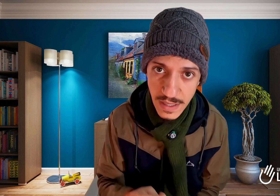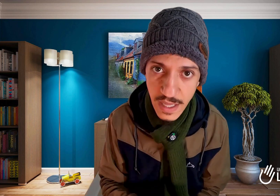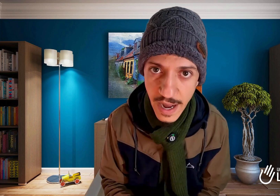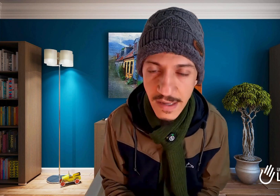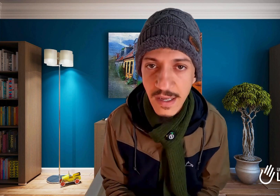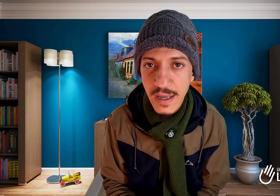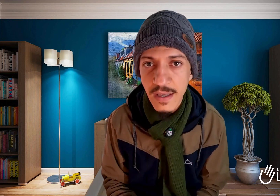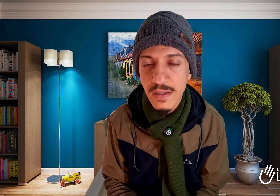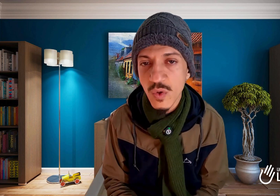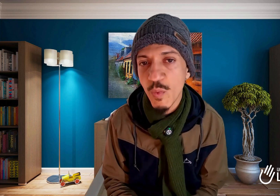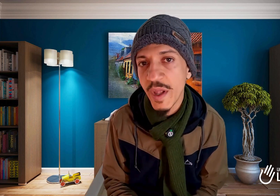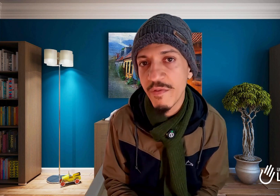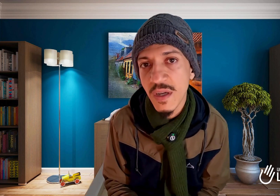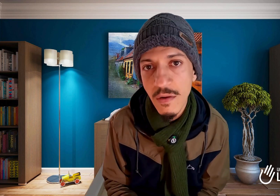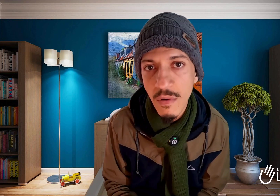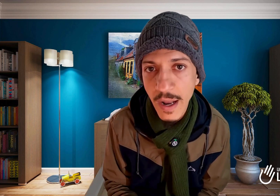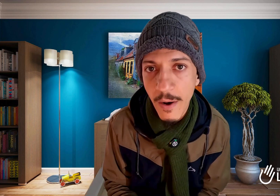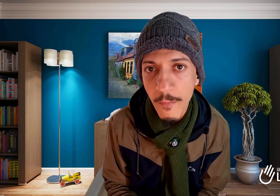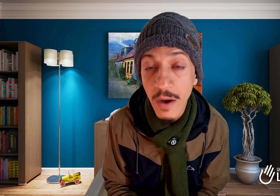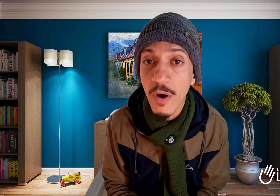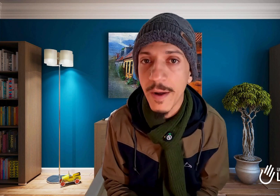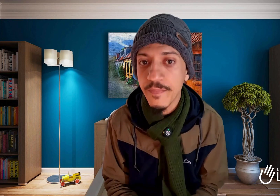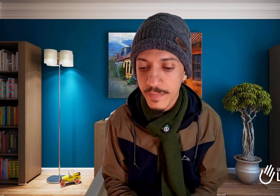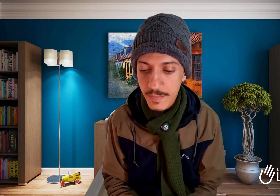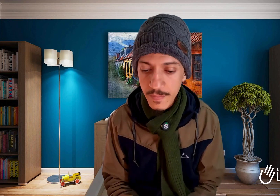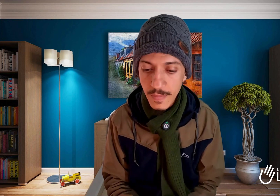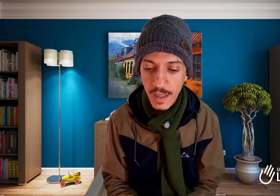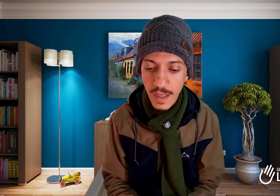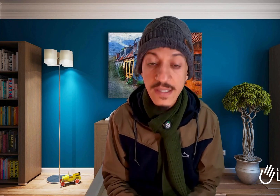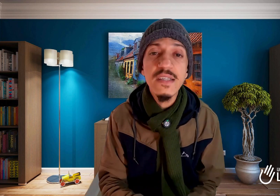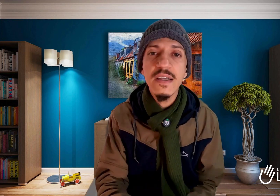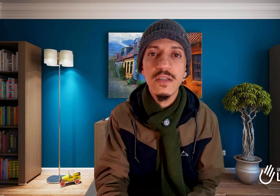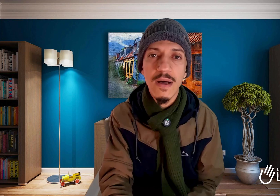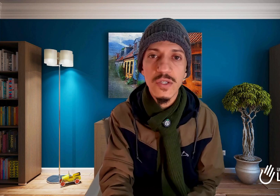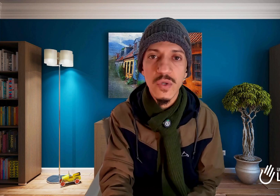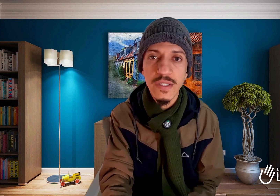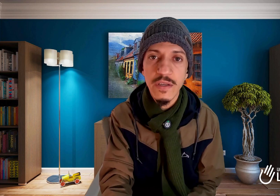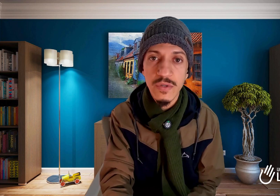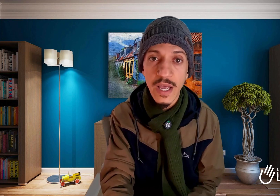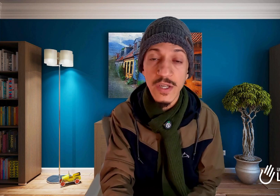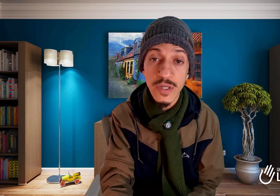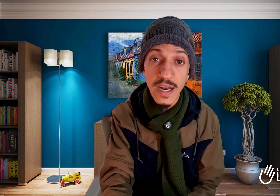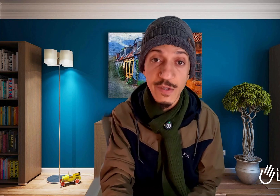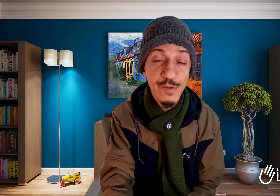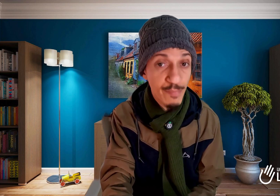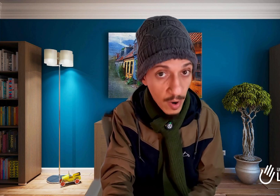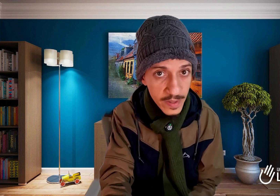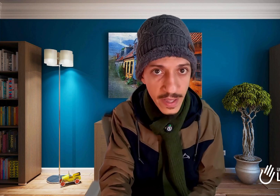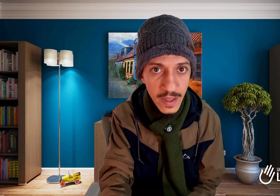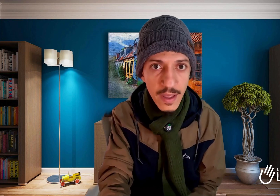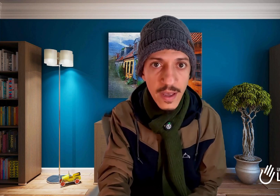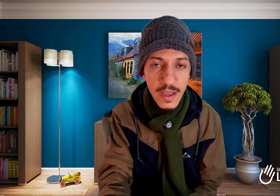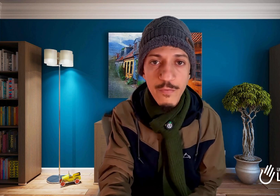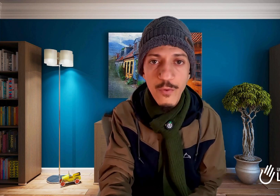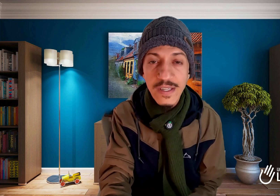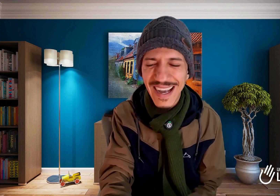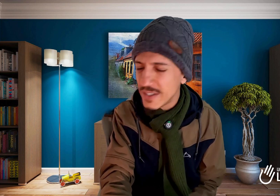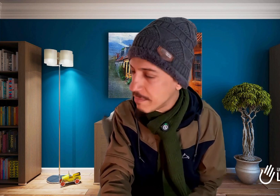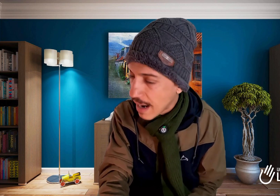materiais que estão disponíveis aqui no canal. Agora, existem situações em que os regionalismos podem influenciar demais na